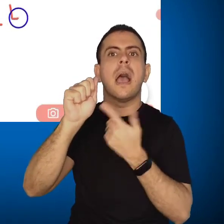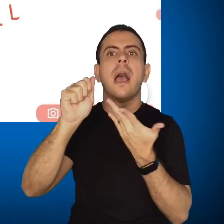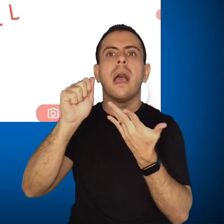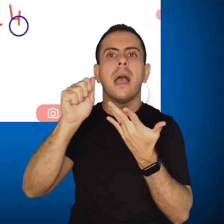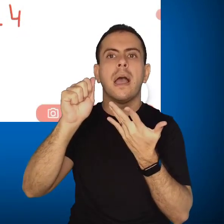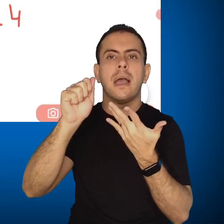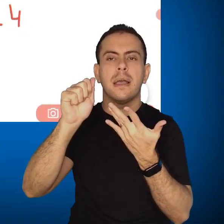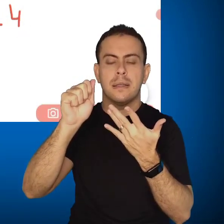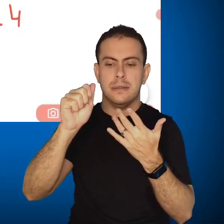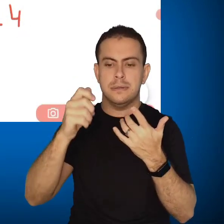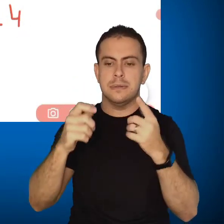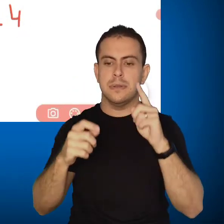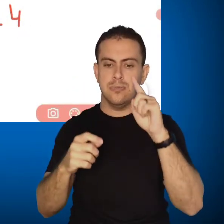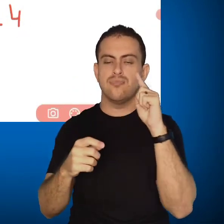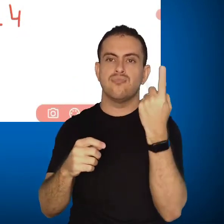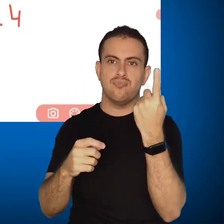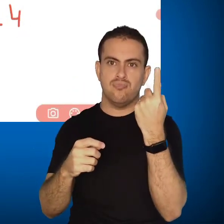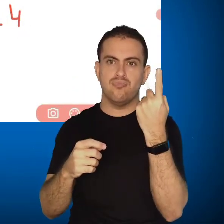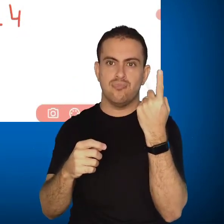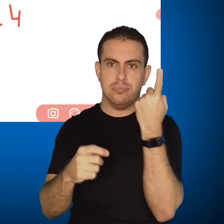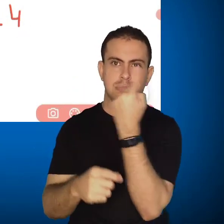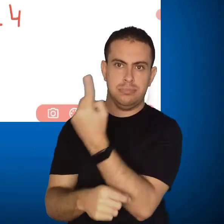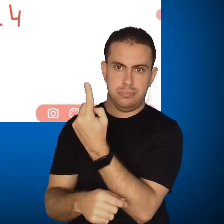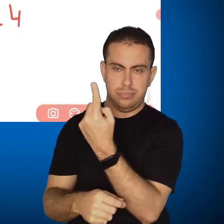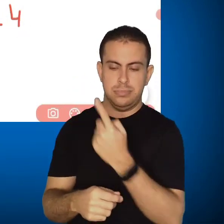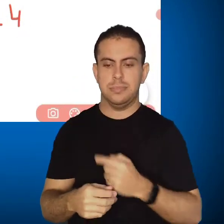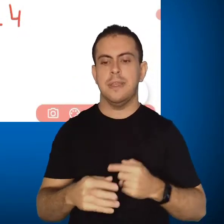4 vezes aqui o valor desse a, ó, que é 1, beleza?